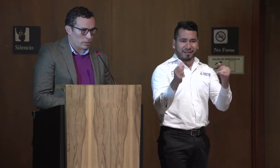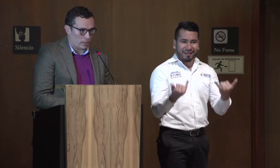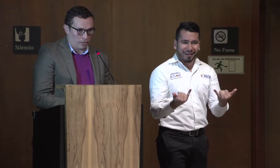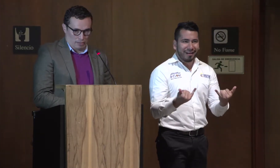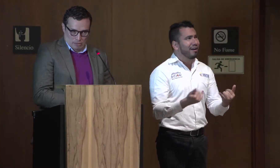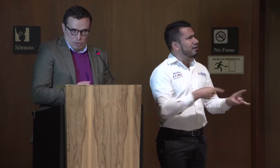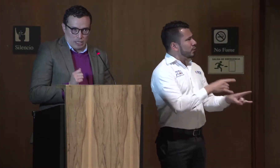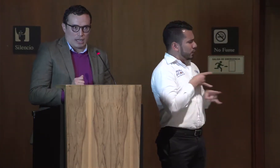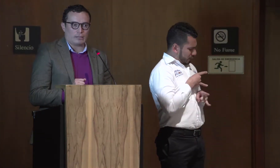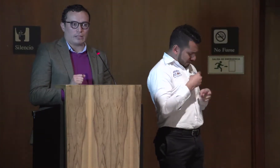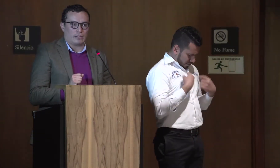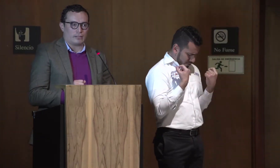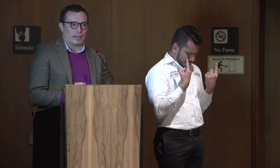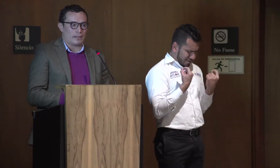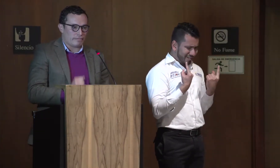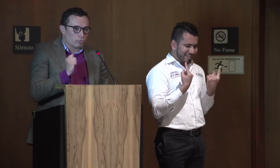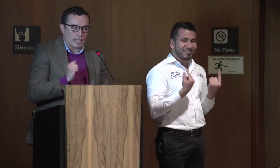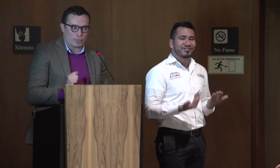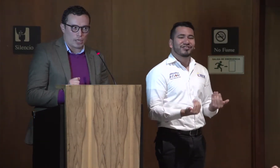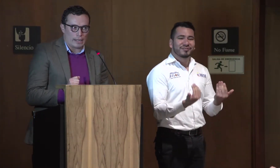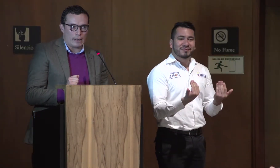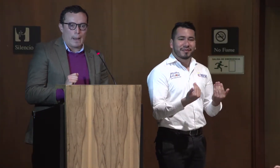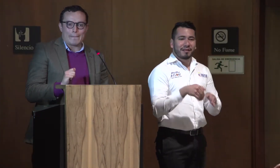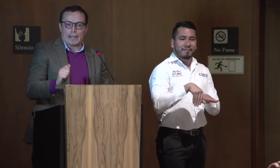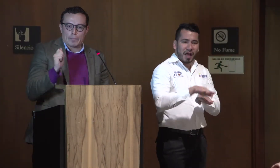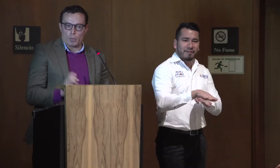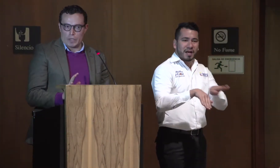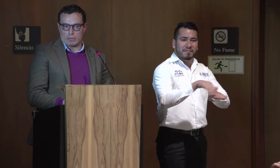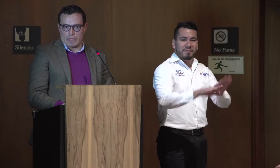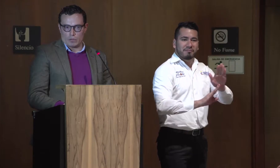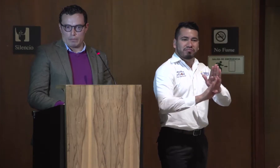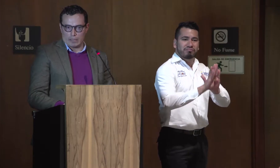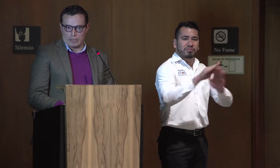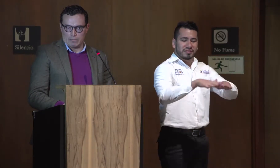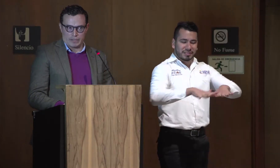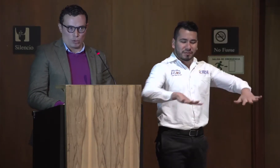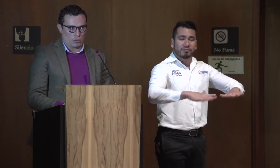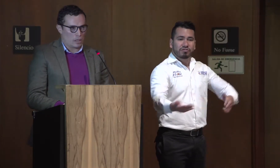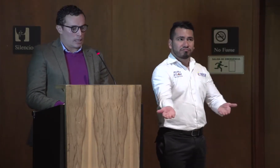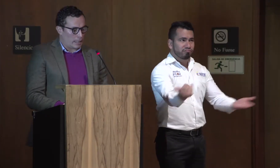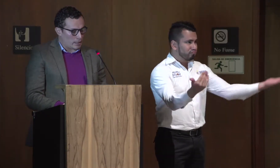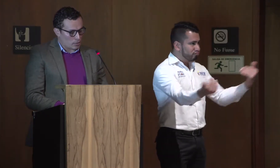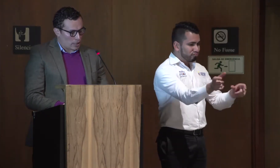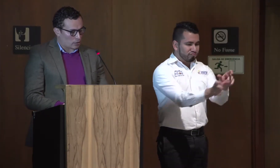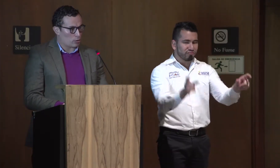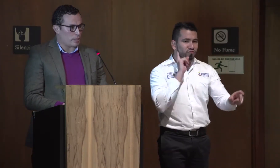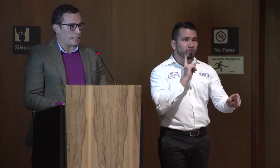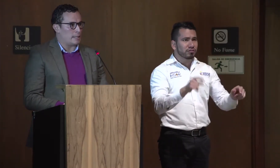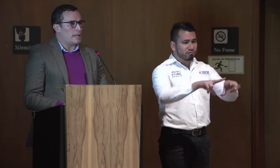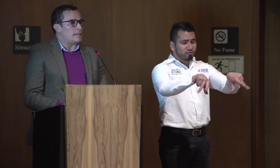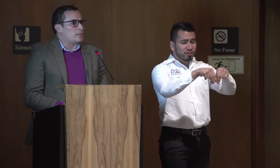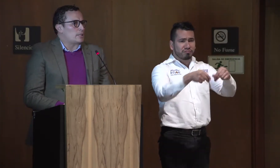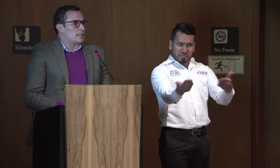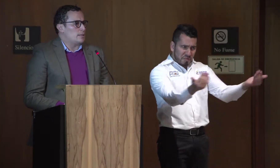acto, yo diría, de escala fundacional para promover espacios de participación en la sociedad